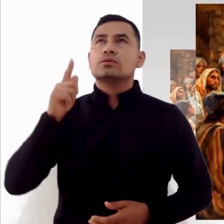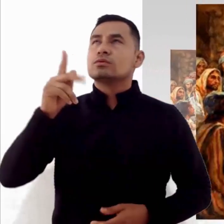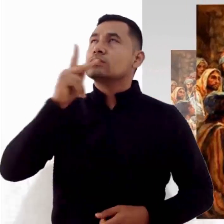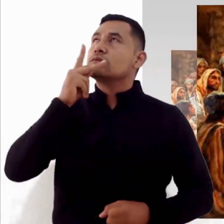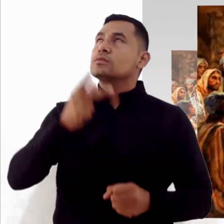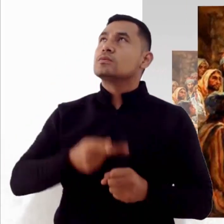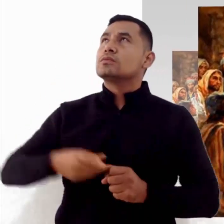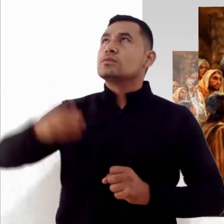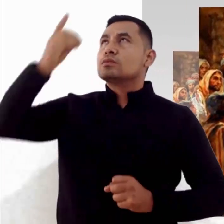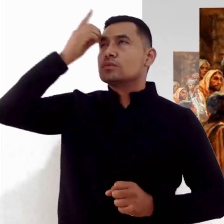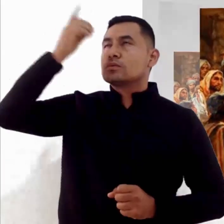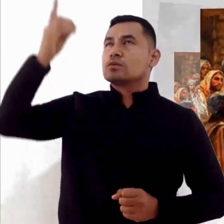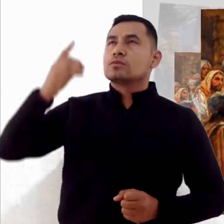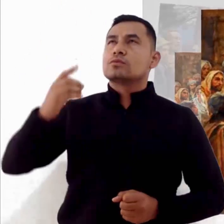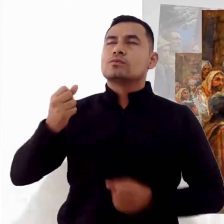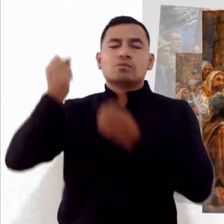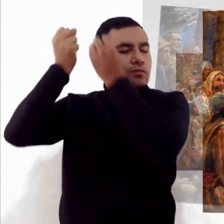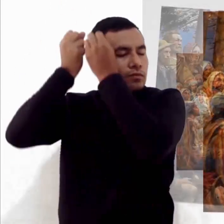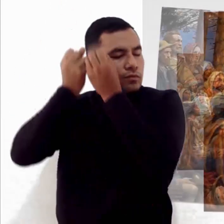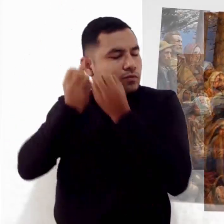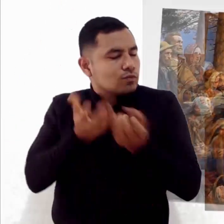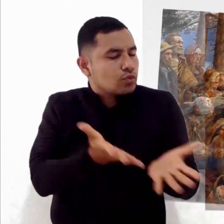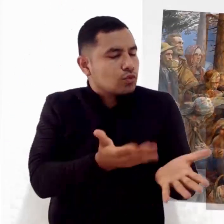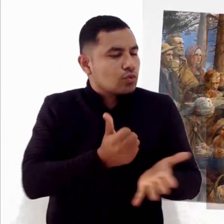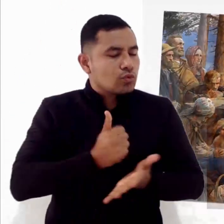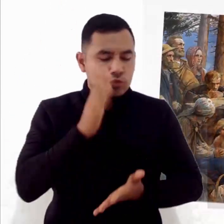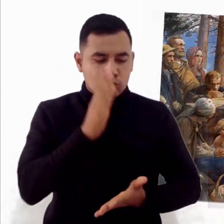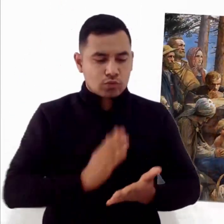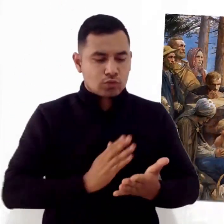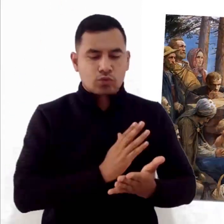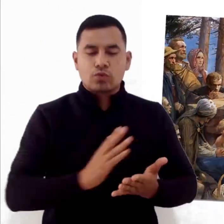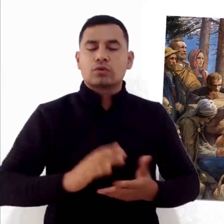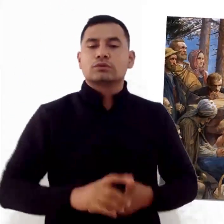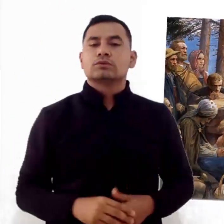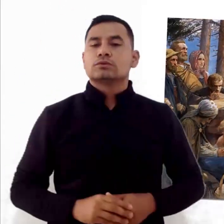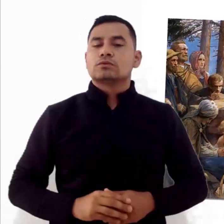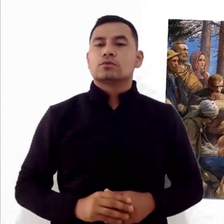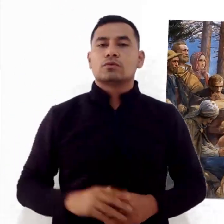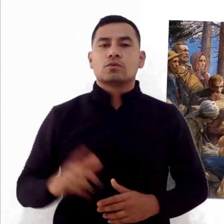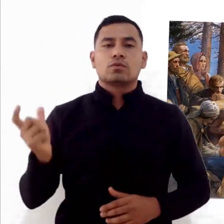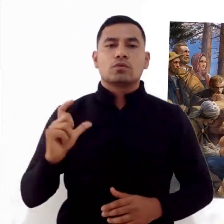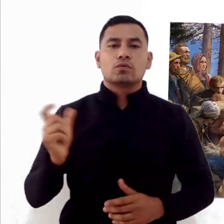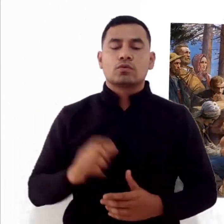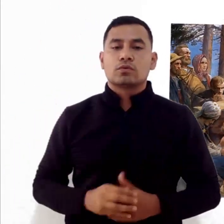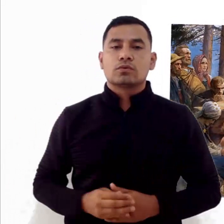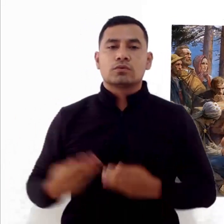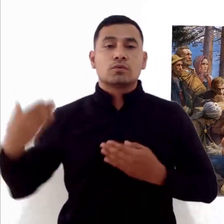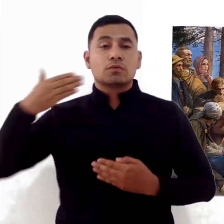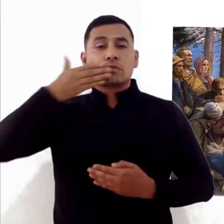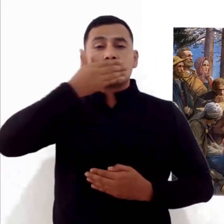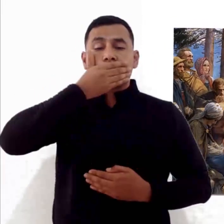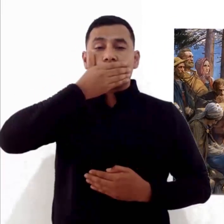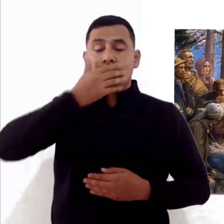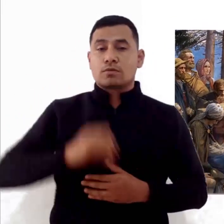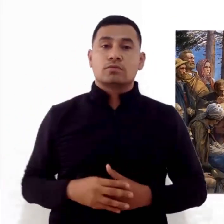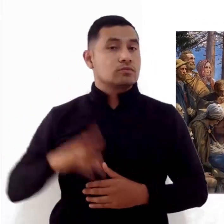secreto, y tu Padre que ve lo secreto te recompensará. Cuando ustedes ayunen, no pongan cara triste como esos hipócritas